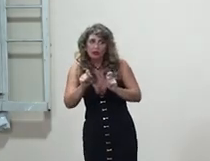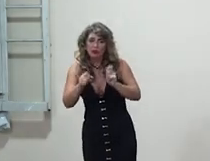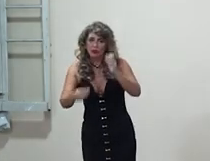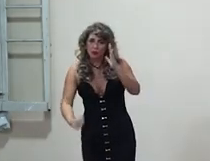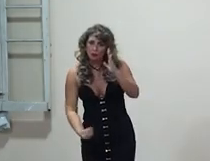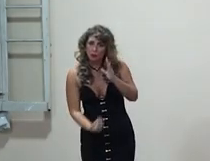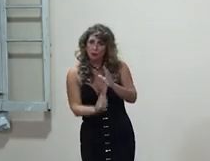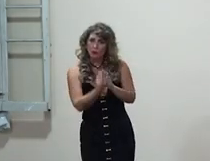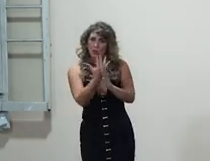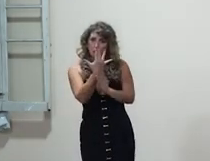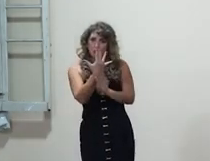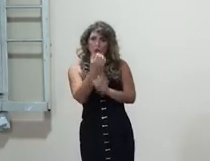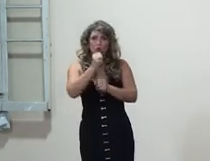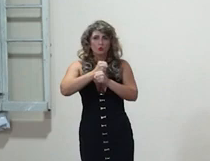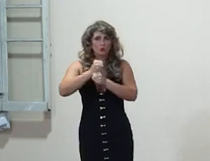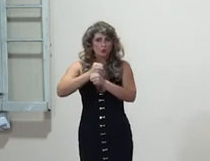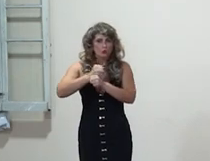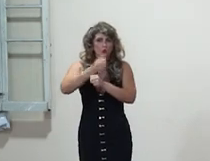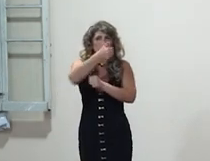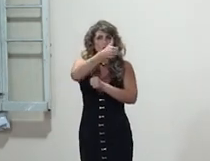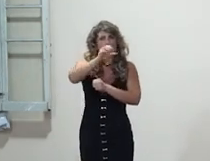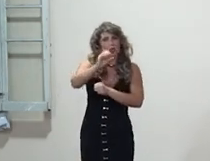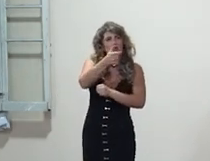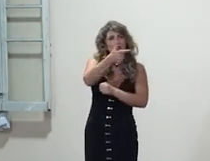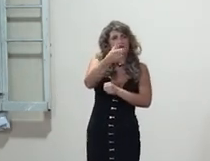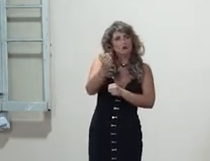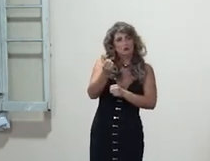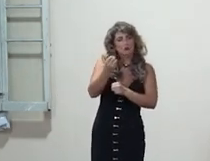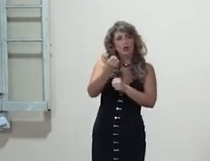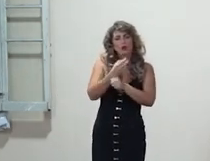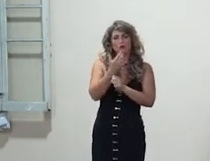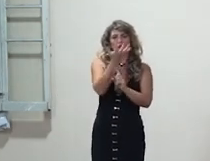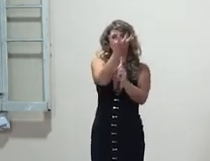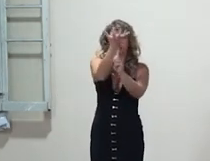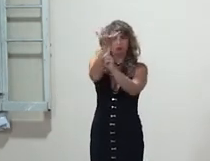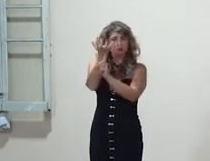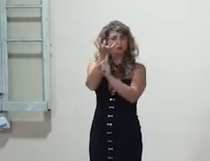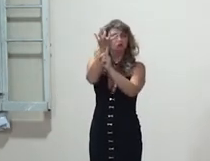plantou nos últimos 10 ou 20 anos um pé de pinheiro?